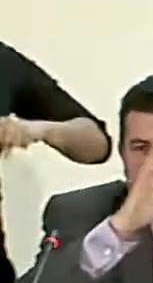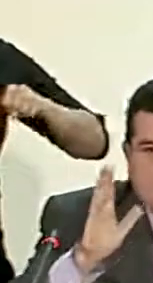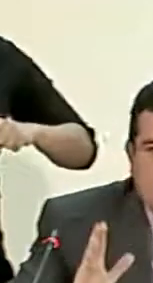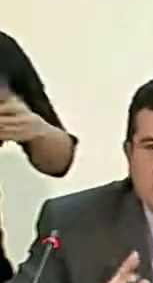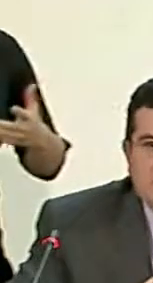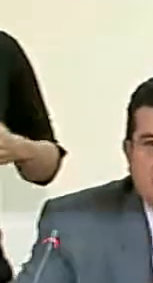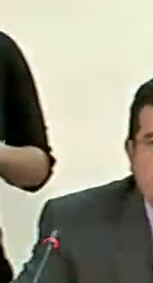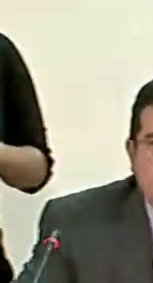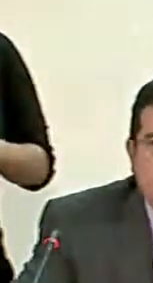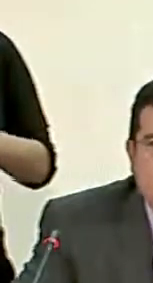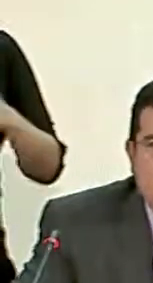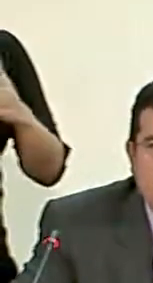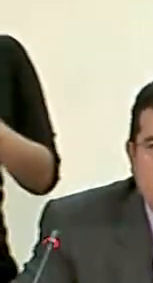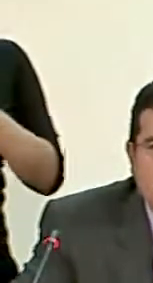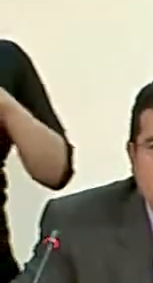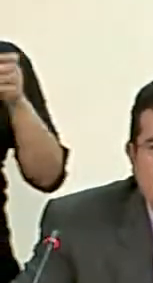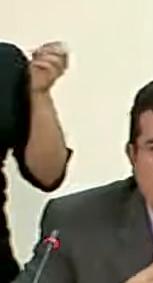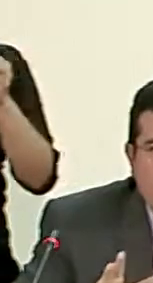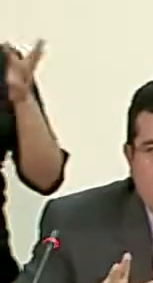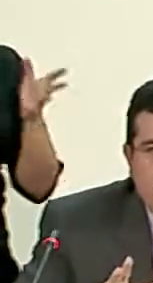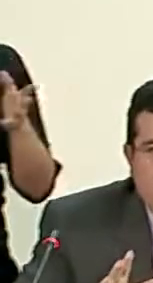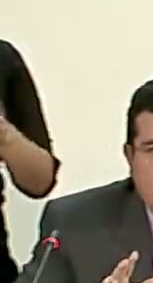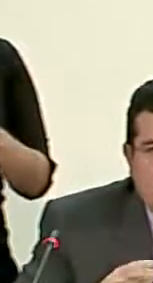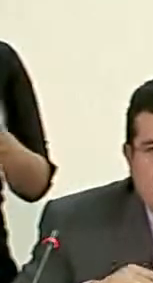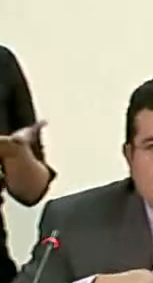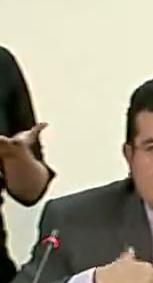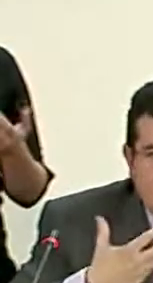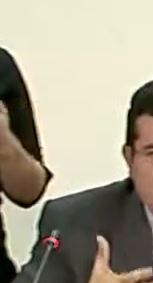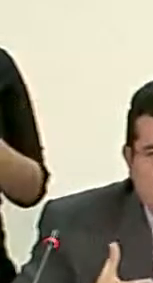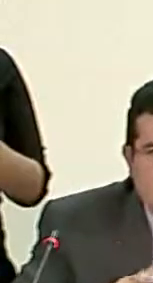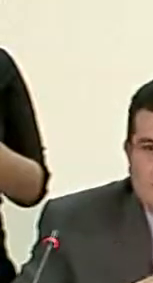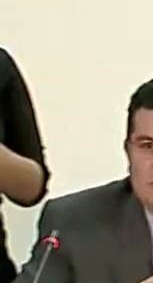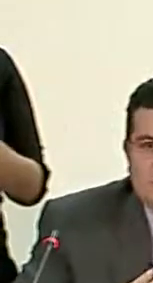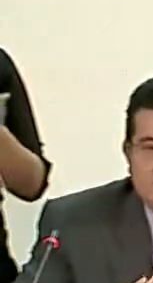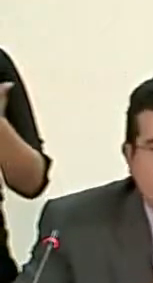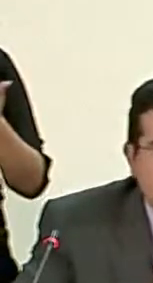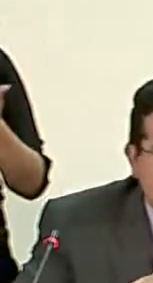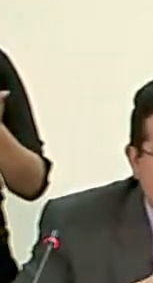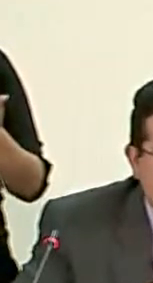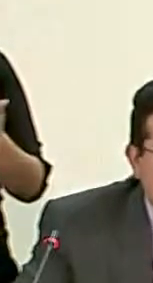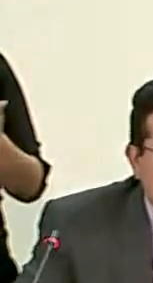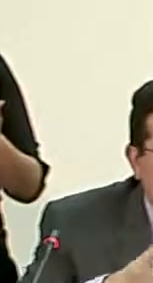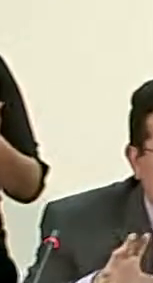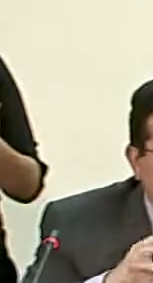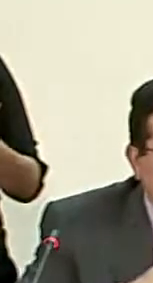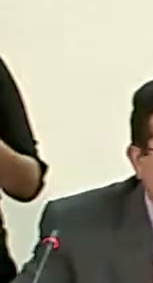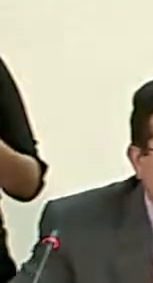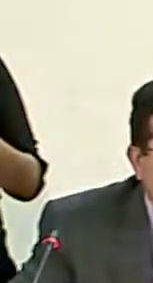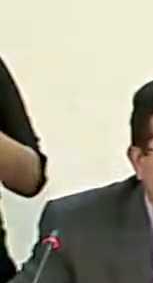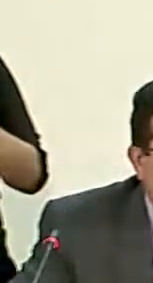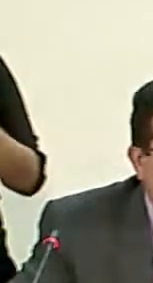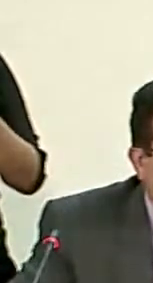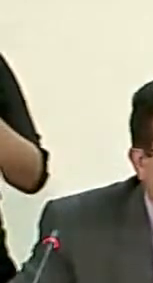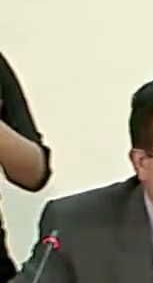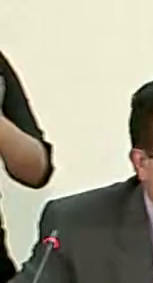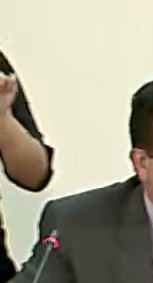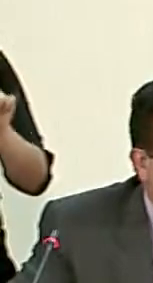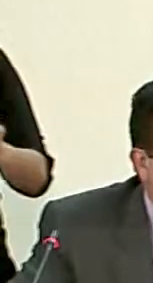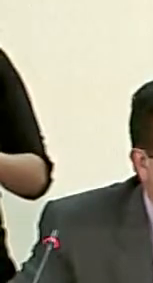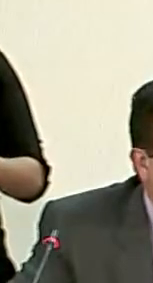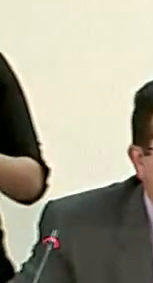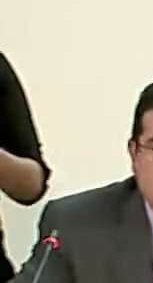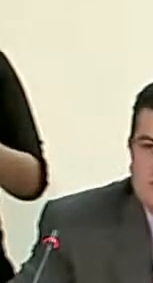Probablemente no en toda la administración pública, porque hacer esto no es sencillo, pero sí en